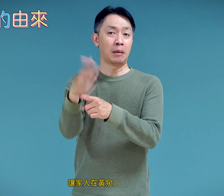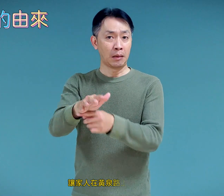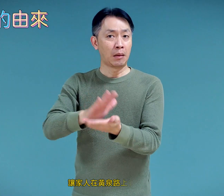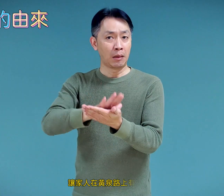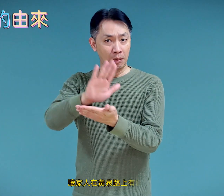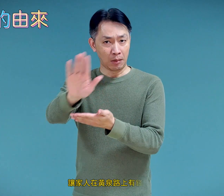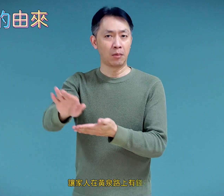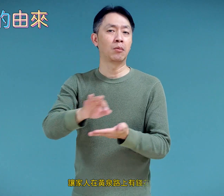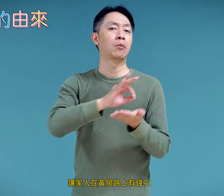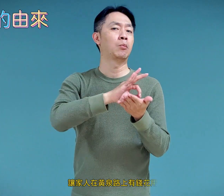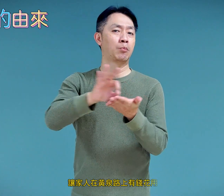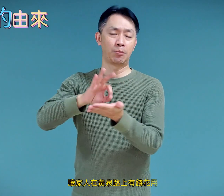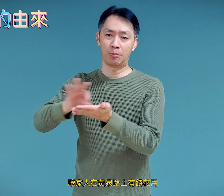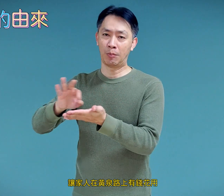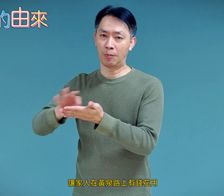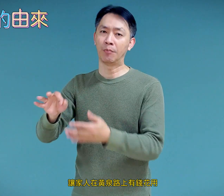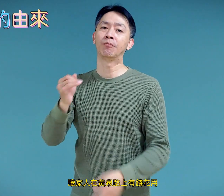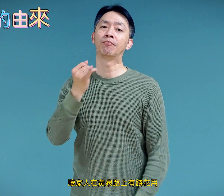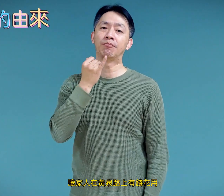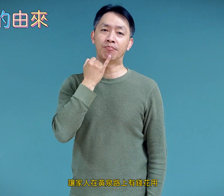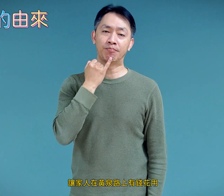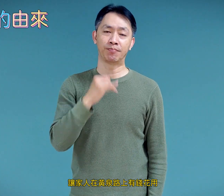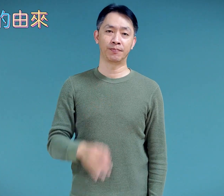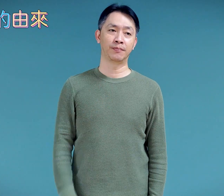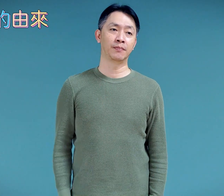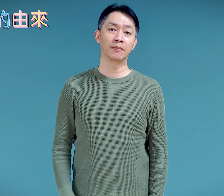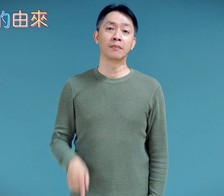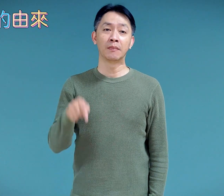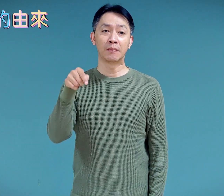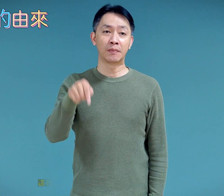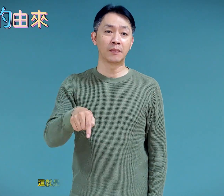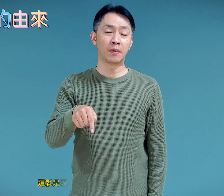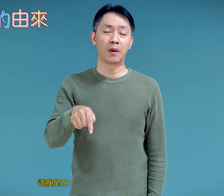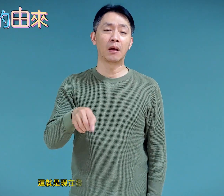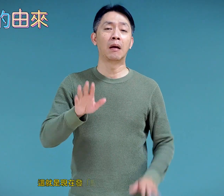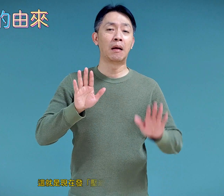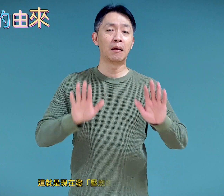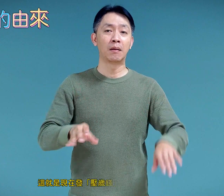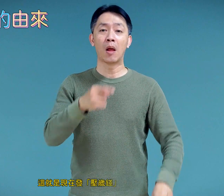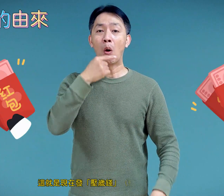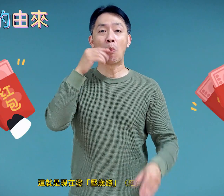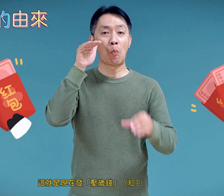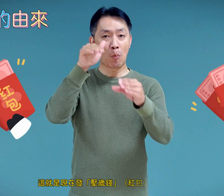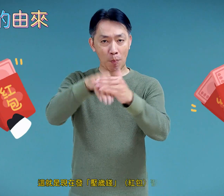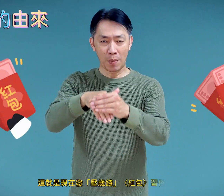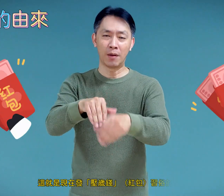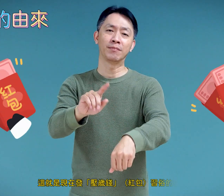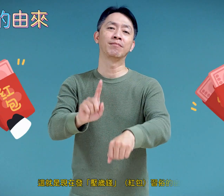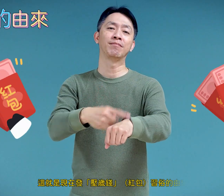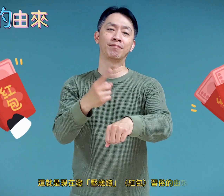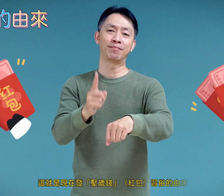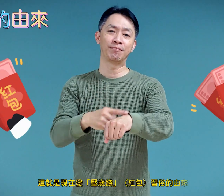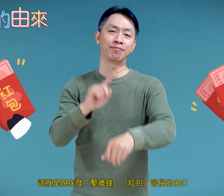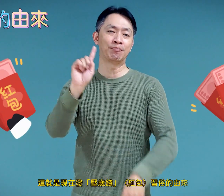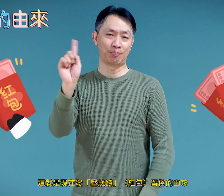人在黄泉路上有钱花用。这就是现在发压岁钱红包习俗的由